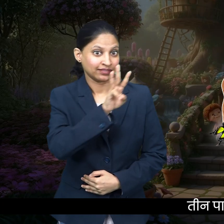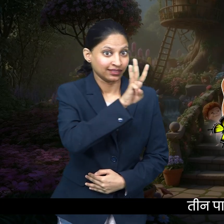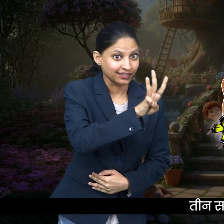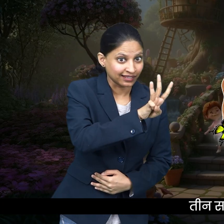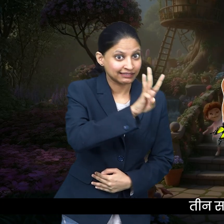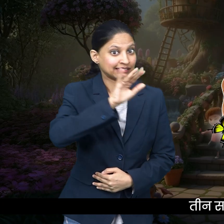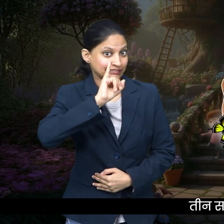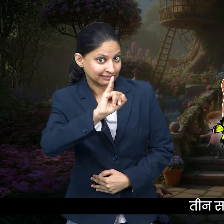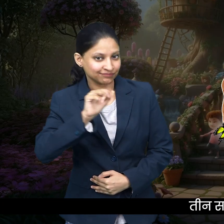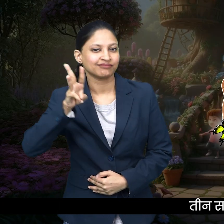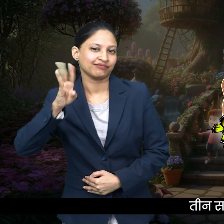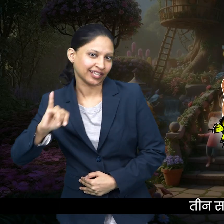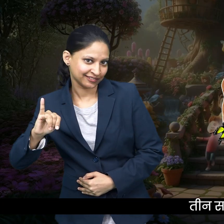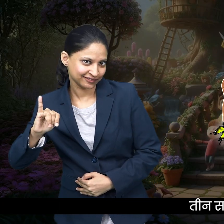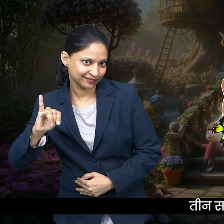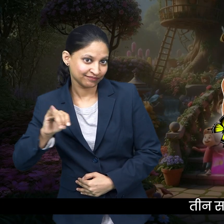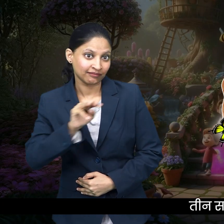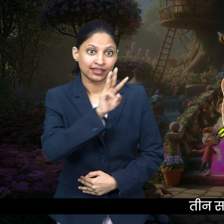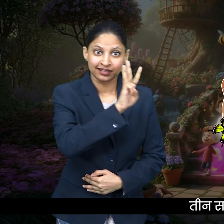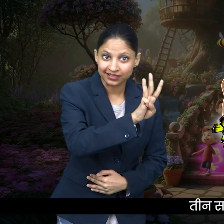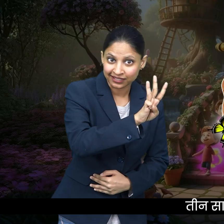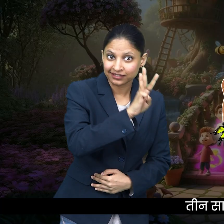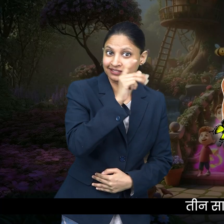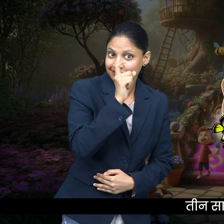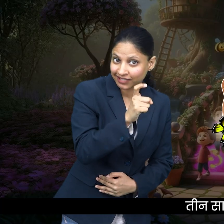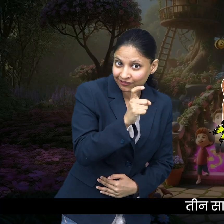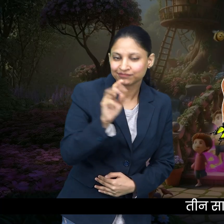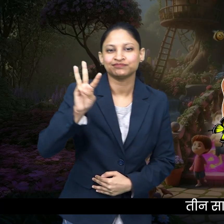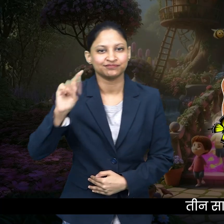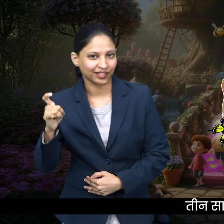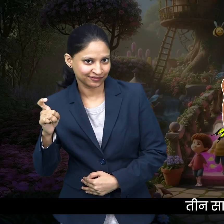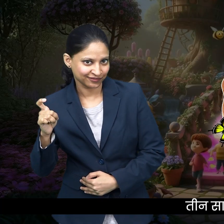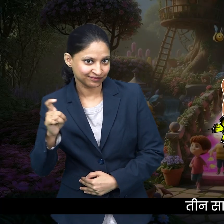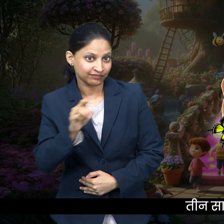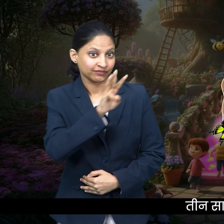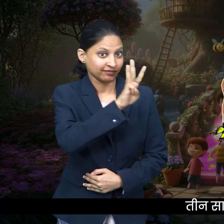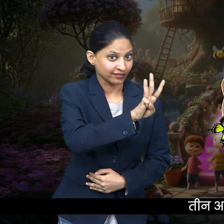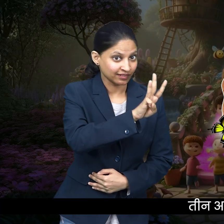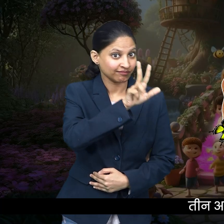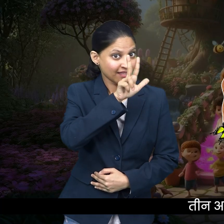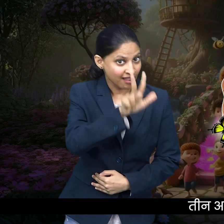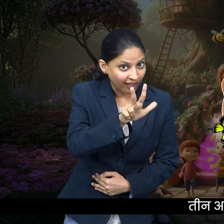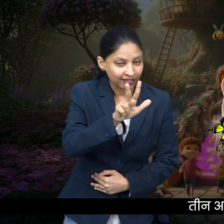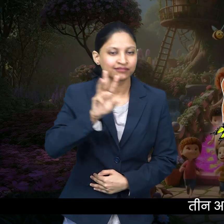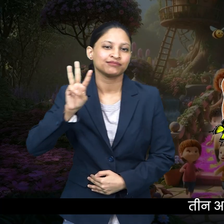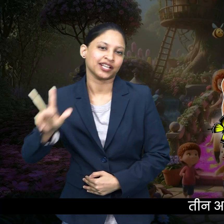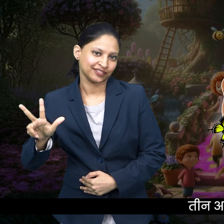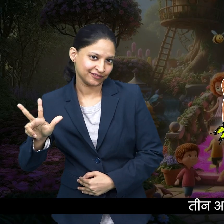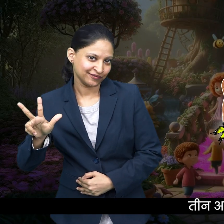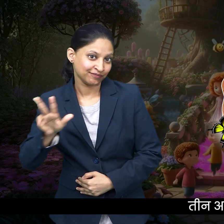35, 3 6 36, 3 7 37, 3